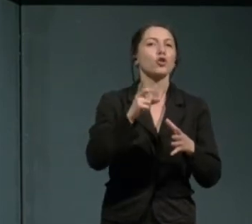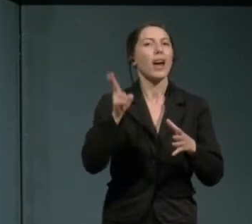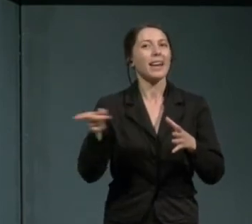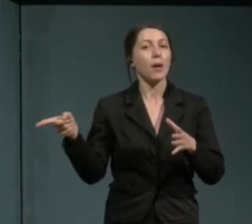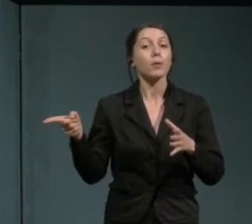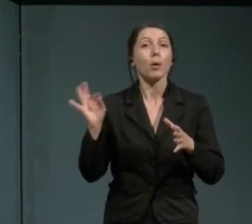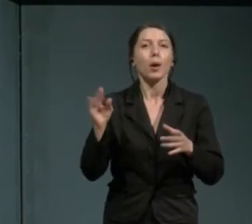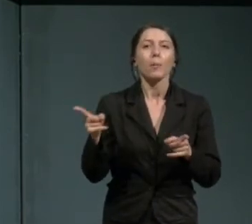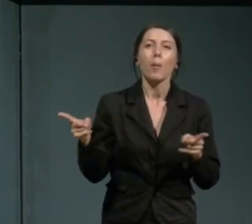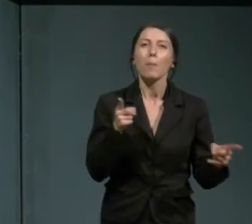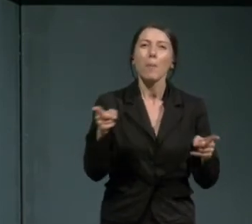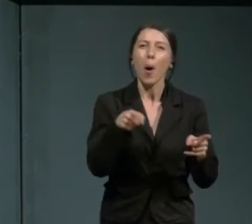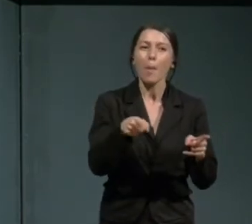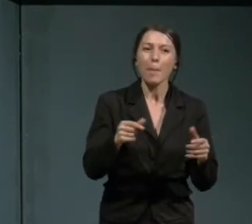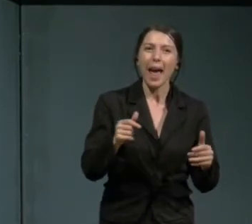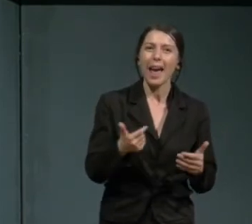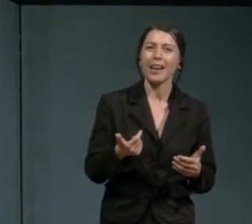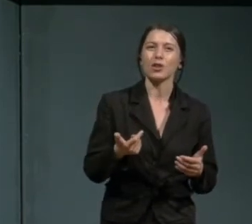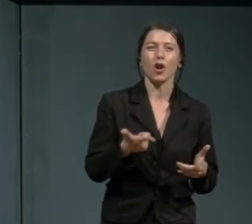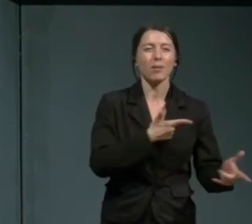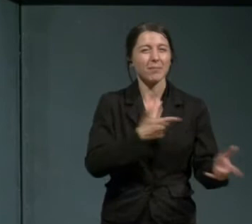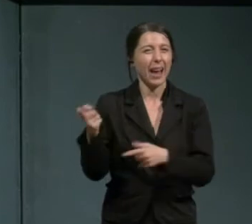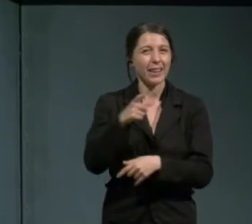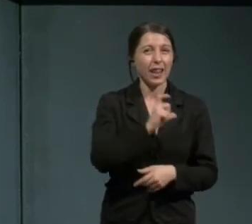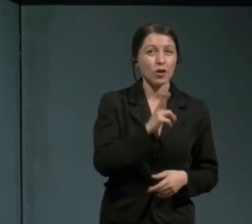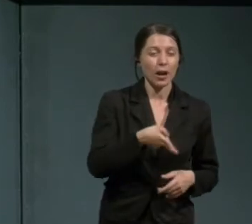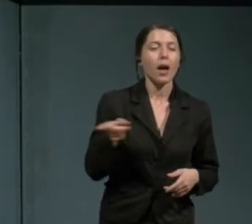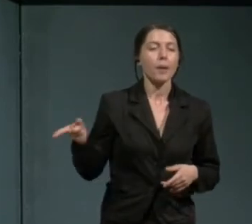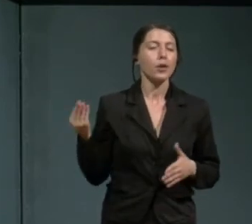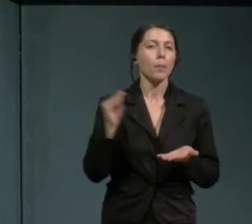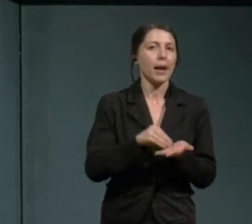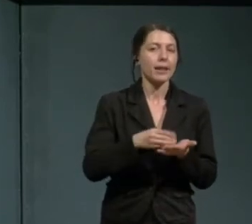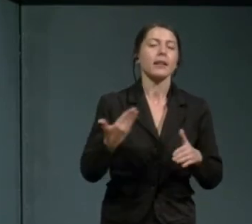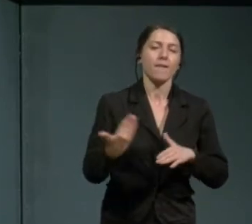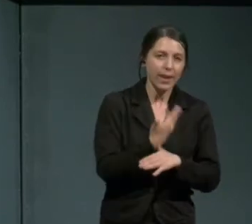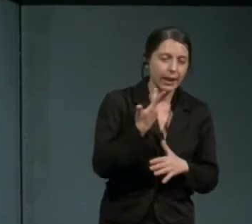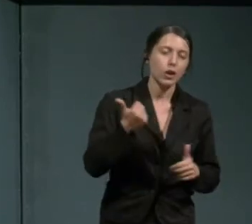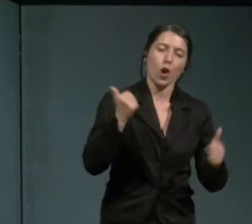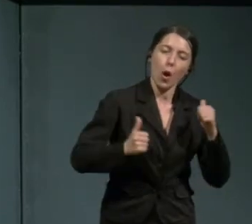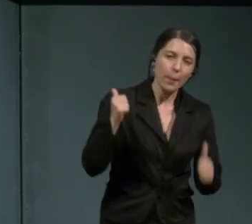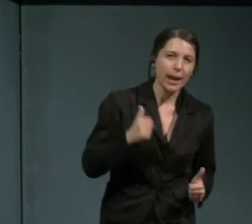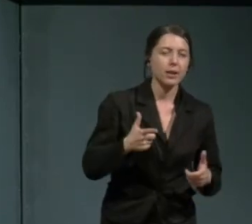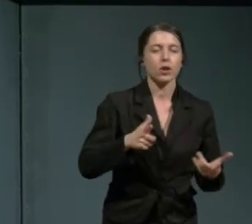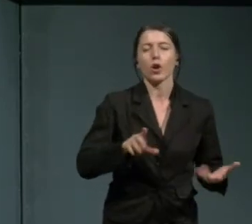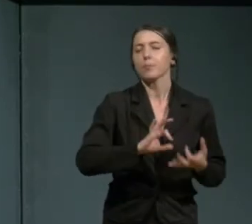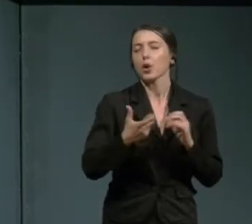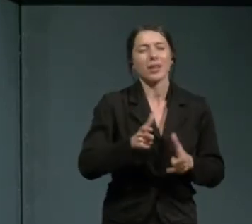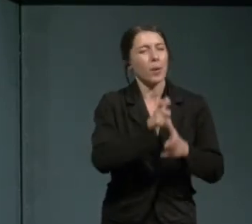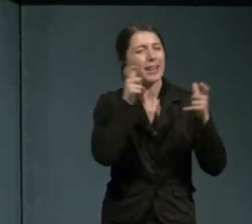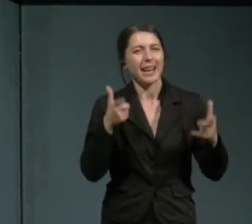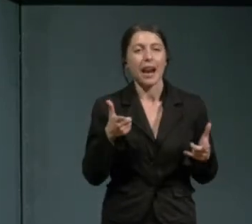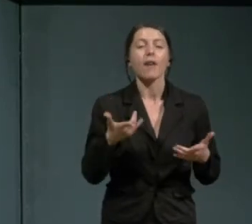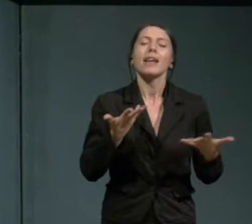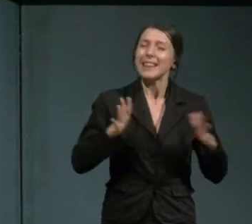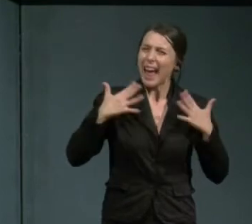a verdure che è stato ferito è stato subito 25 operazioni somma ha avuto conseguenze gravissime dall'attentato si è